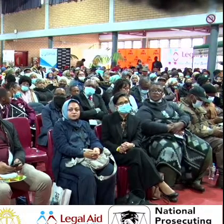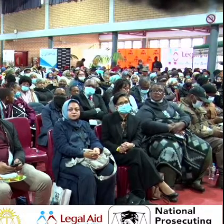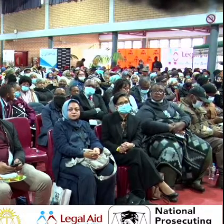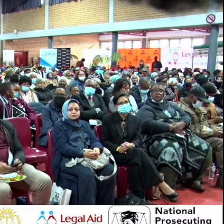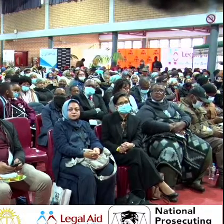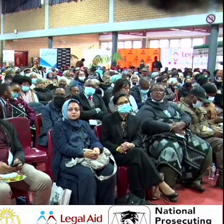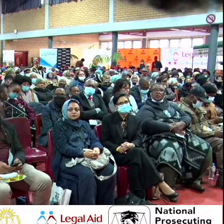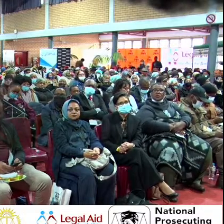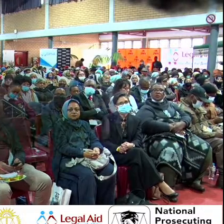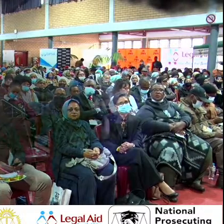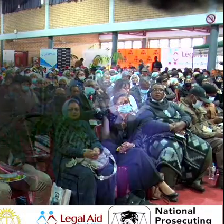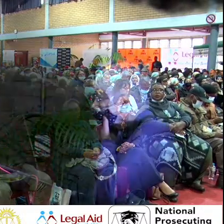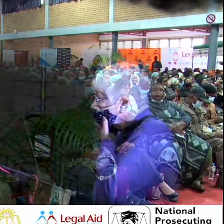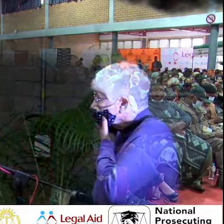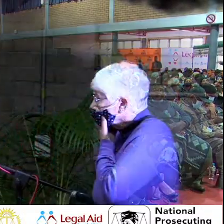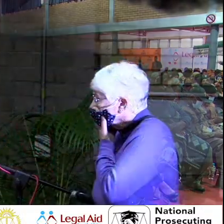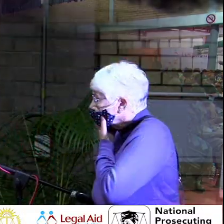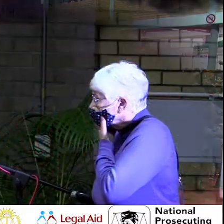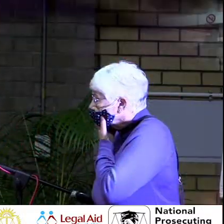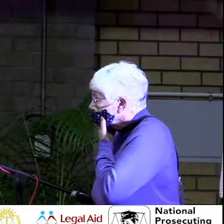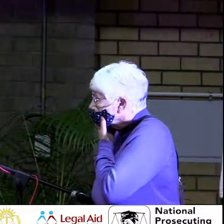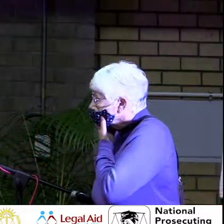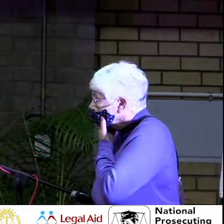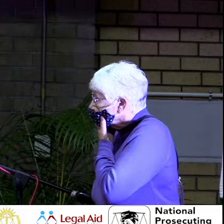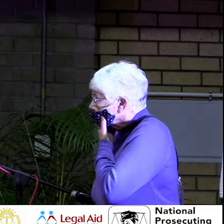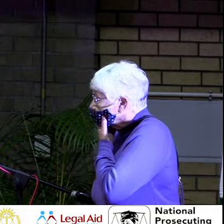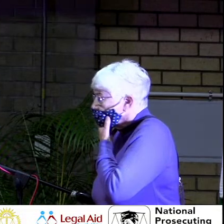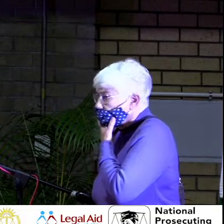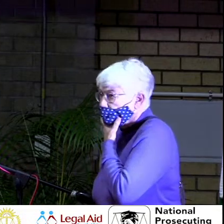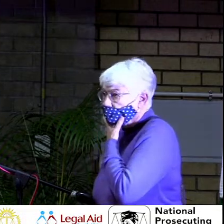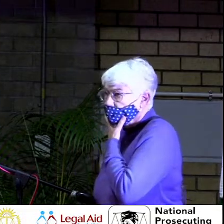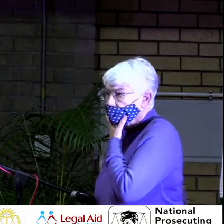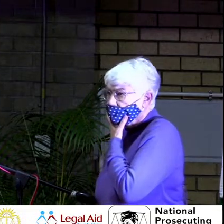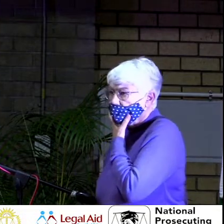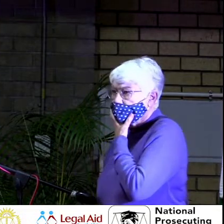Do you think that we need to translate that to Afrikaans?